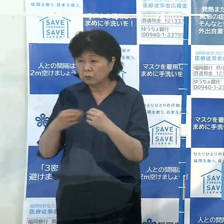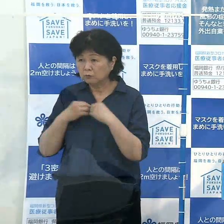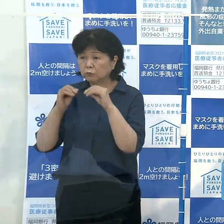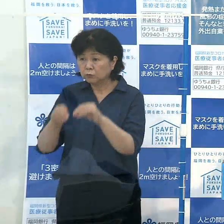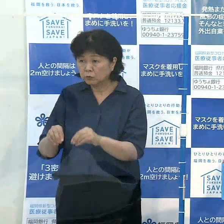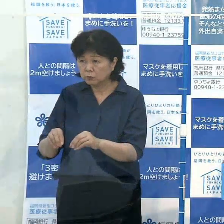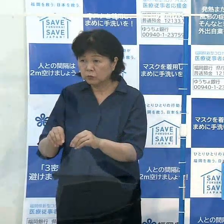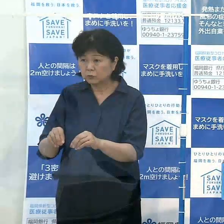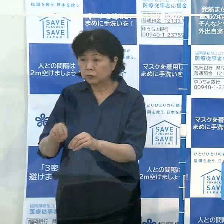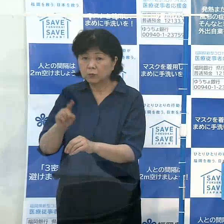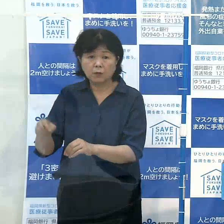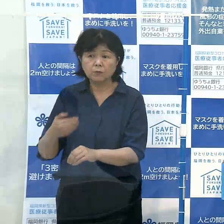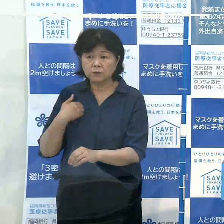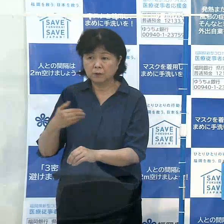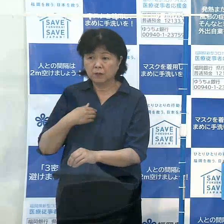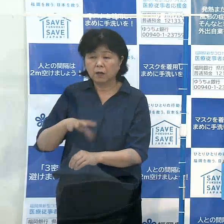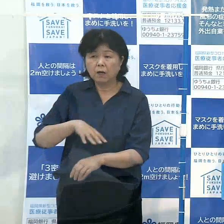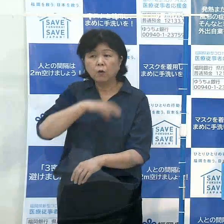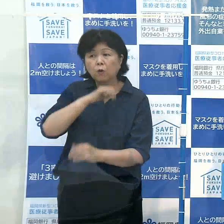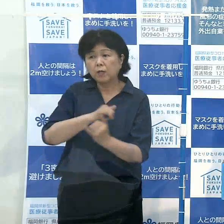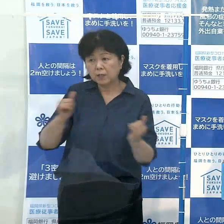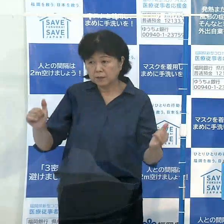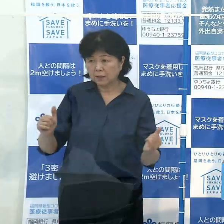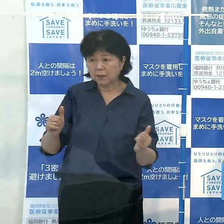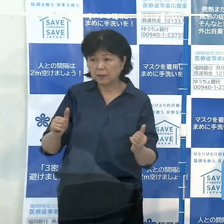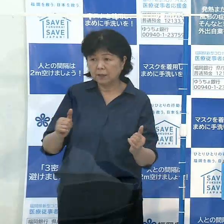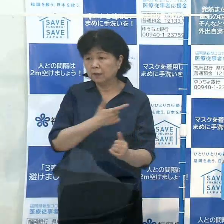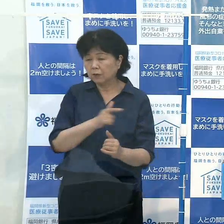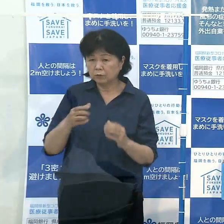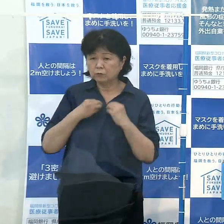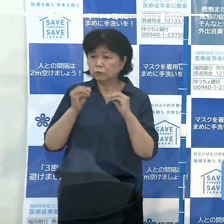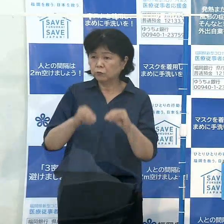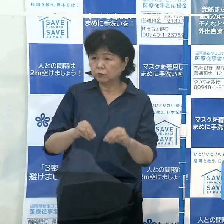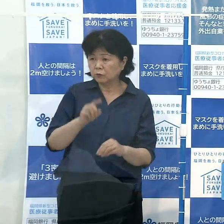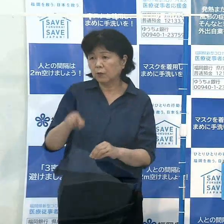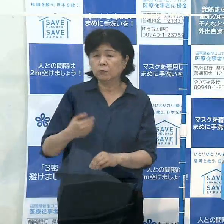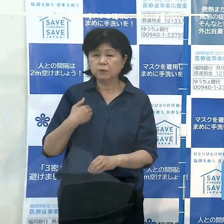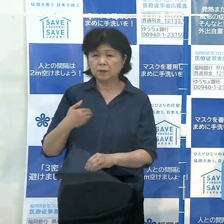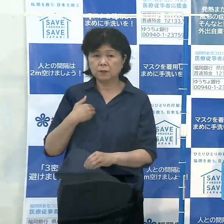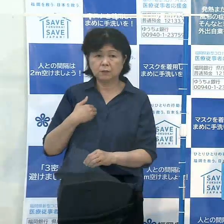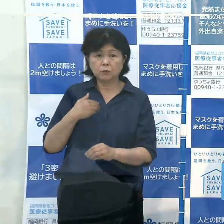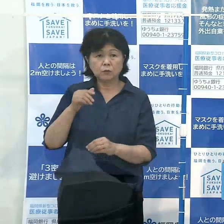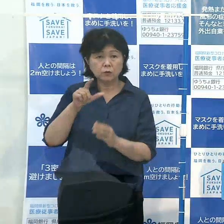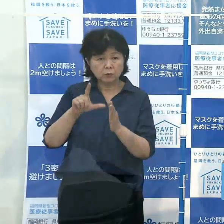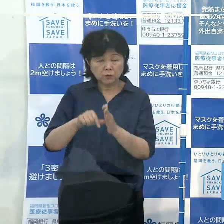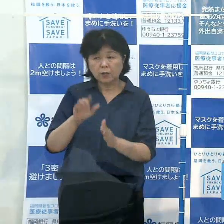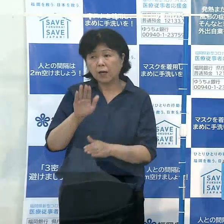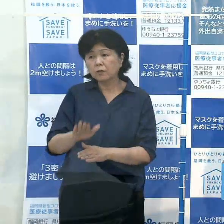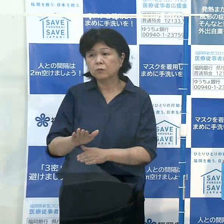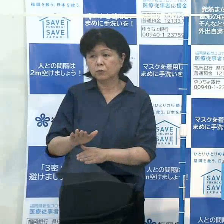、ひょっとしたら高齢者の方、基礎疾患のお持ちの方に移すかもしれない、そういうことがありますので、